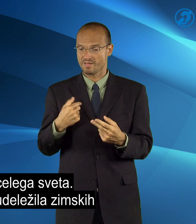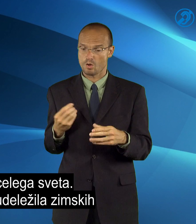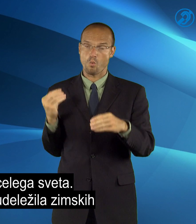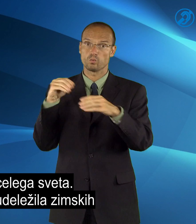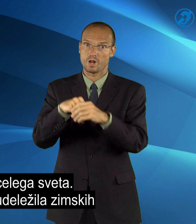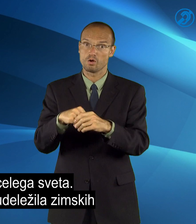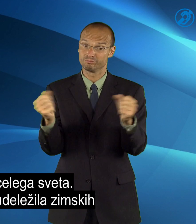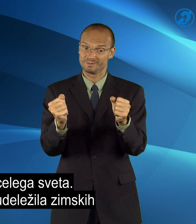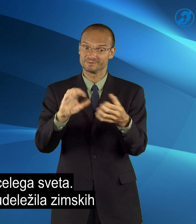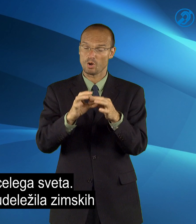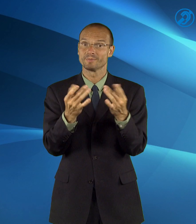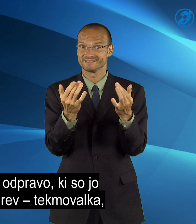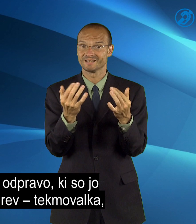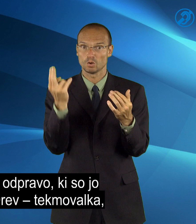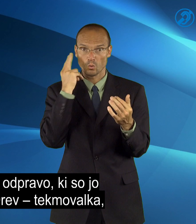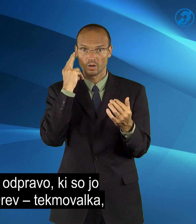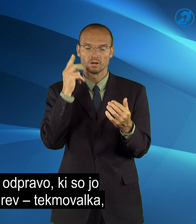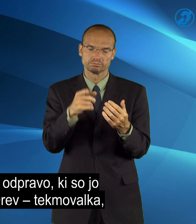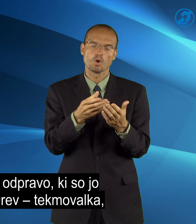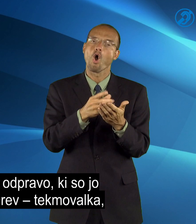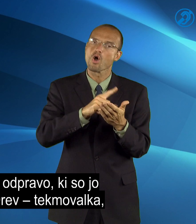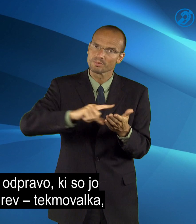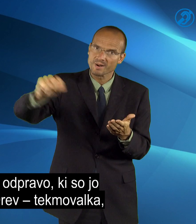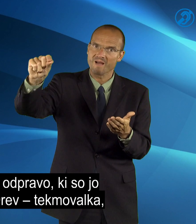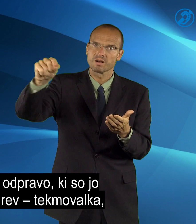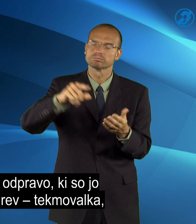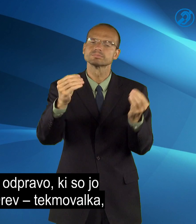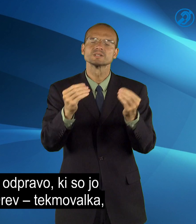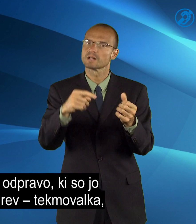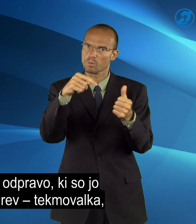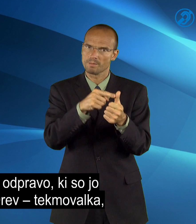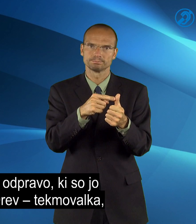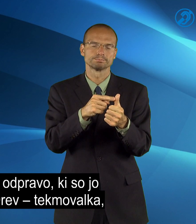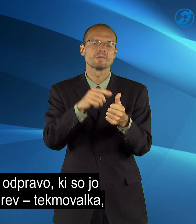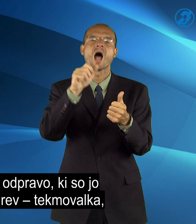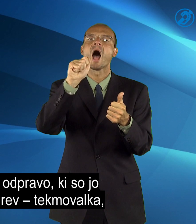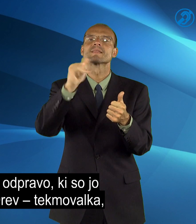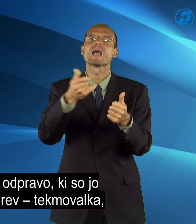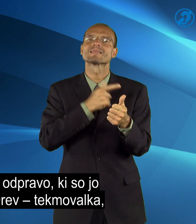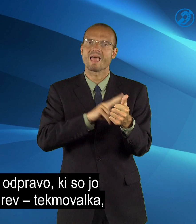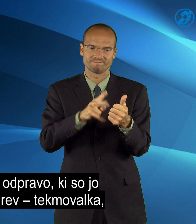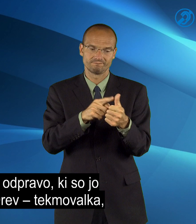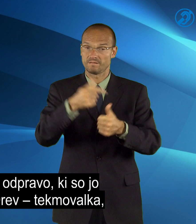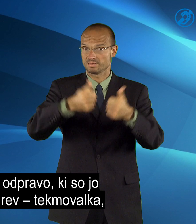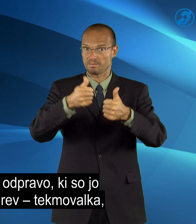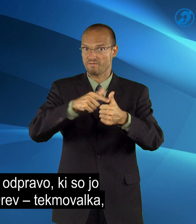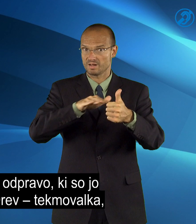Slovenija se je udeležila zimskih olimpijskih iger z odpravo, ki so jo sestavljali Anja Drev, tekmovalka, Drago